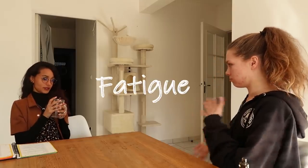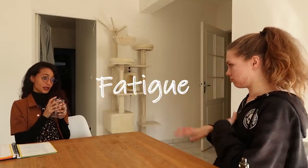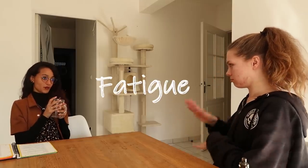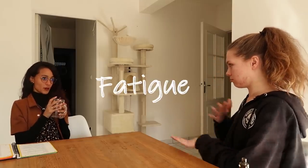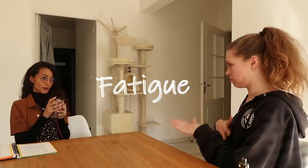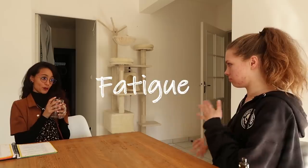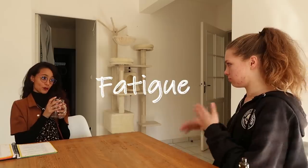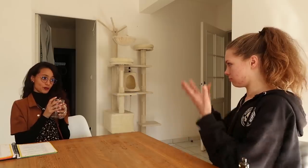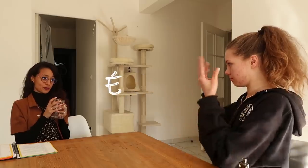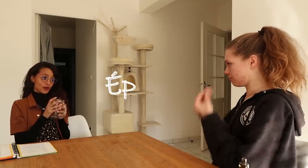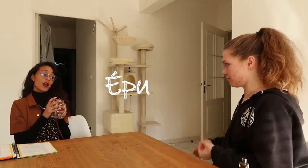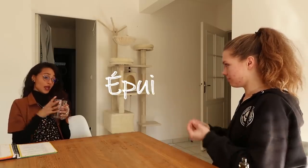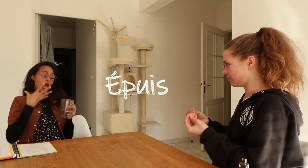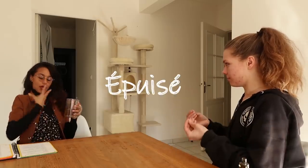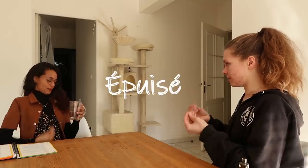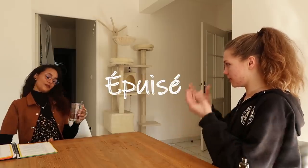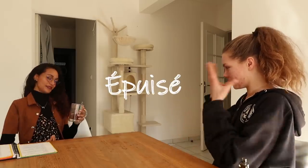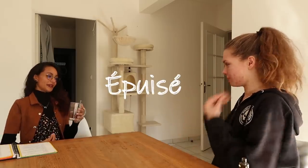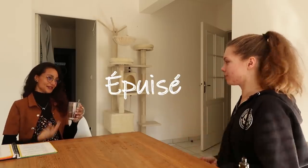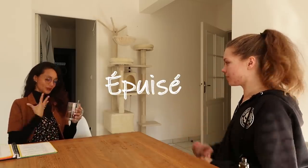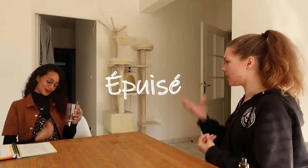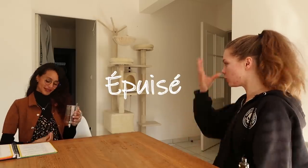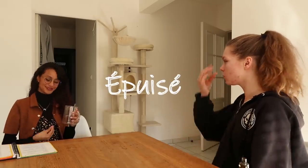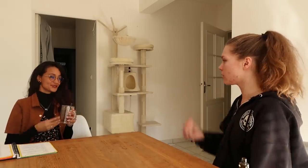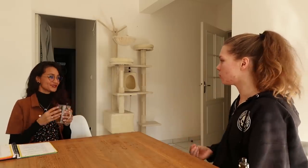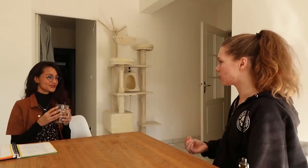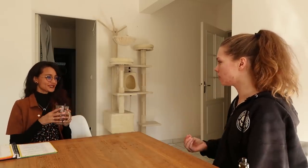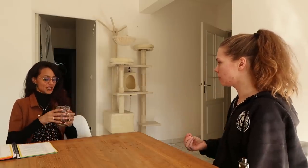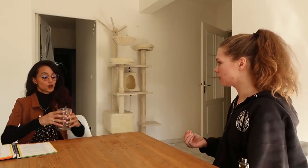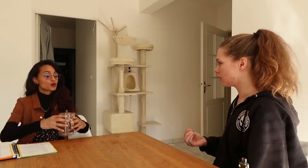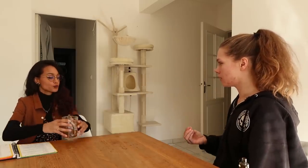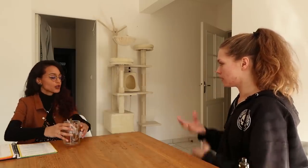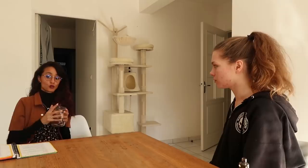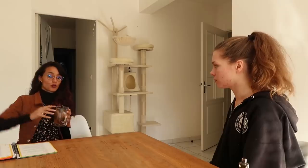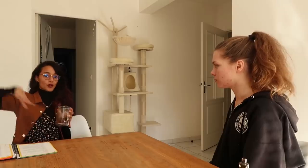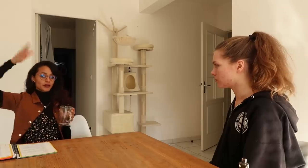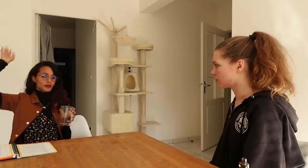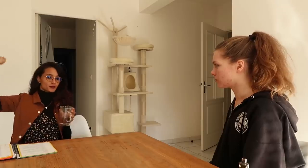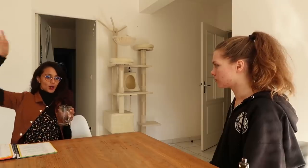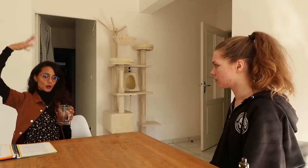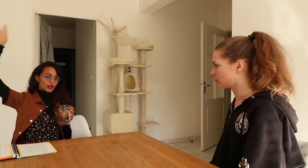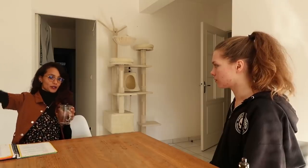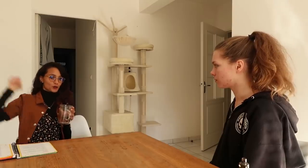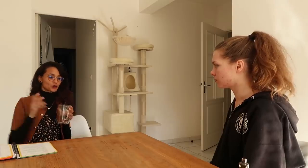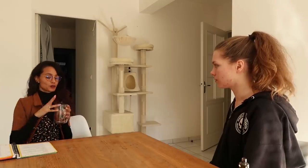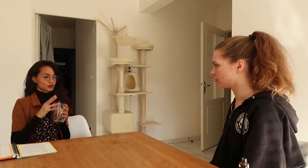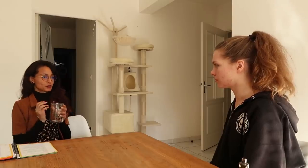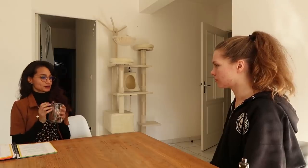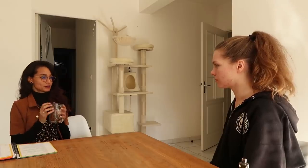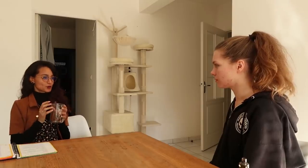Fatiguée, voire même. Comment? Épuisée. C'est les deux ou c'est juste hein. Alors, deux. Ton copain est allé voir quelqu'un d'autre sans